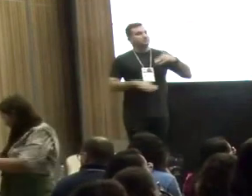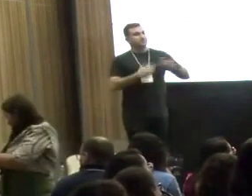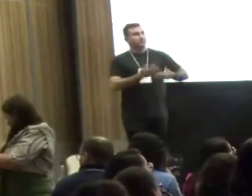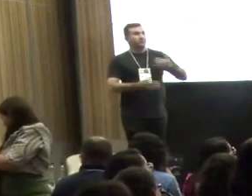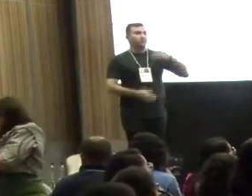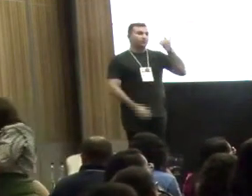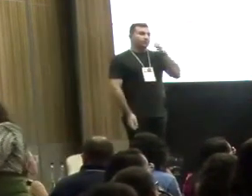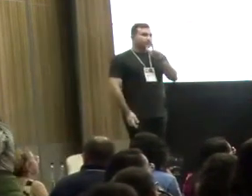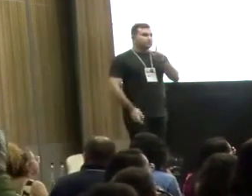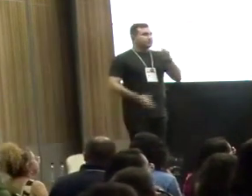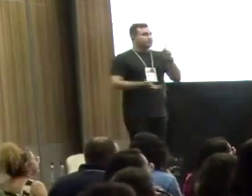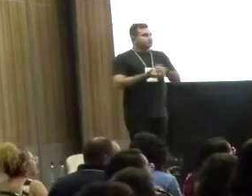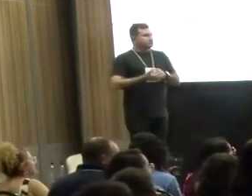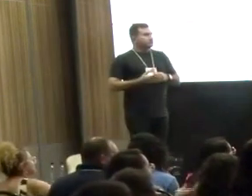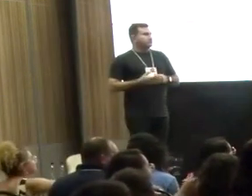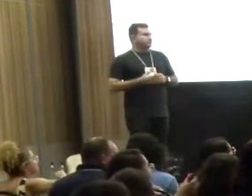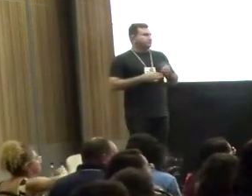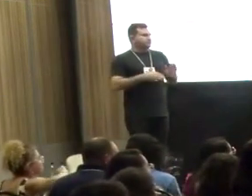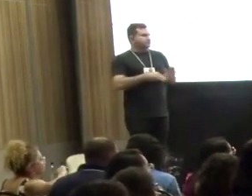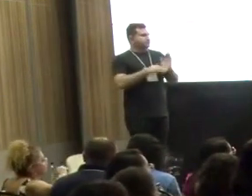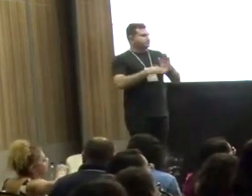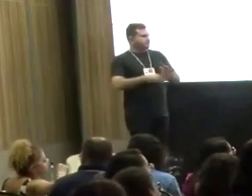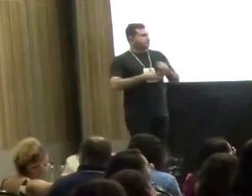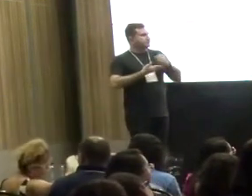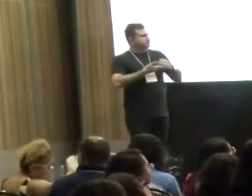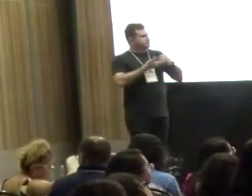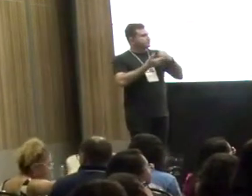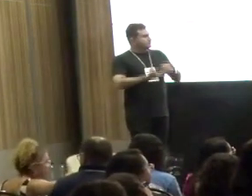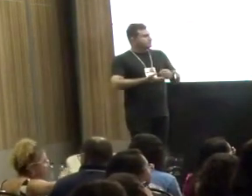inclusive, depois ajudar, eu sou uma das autoras